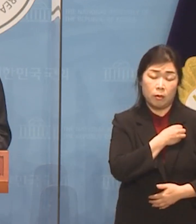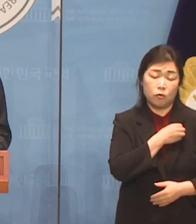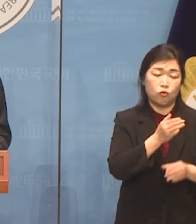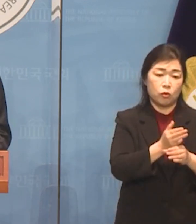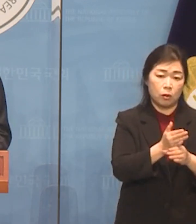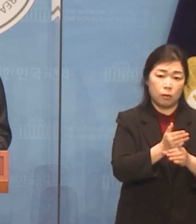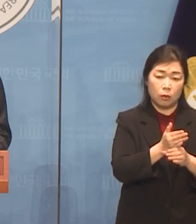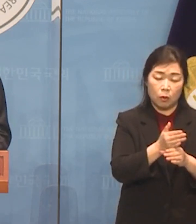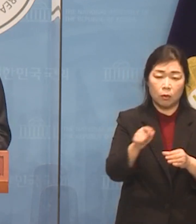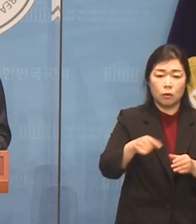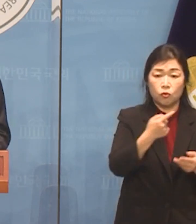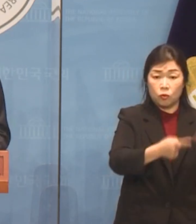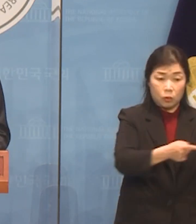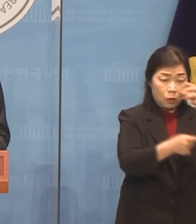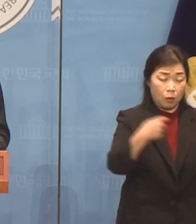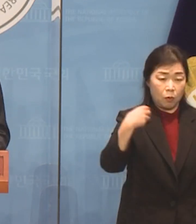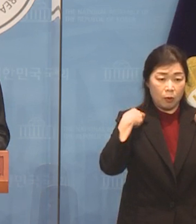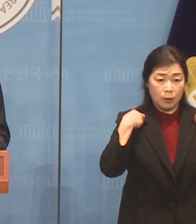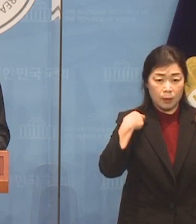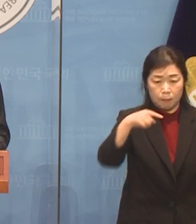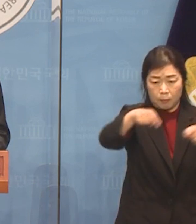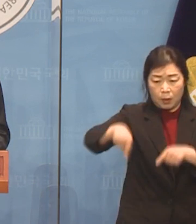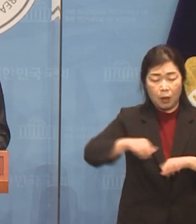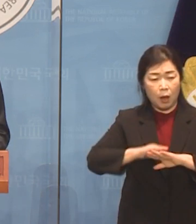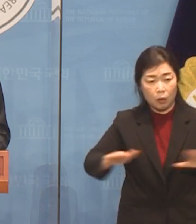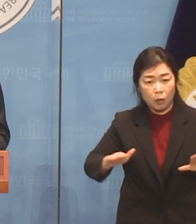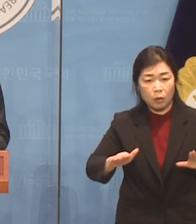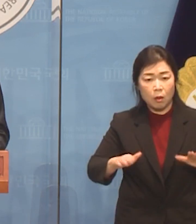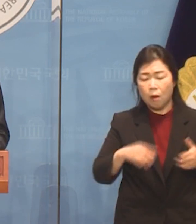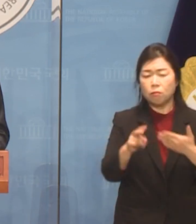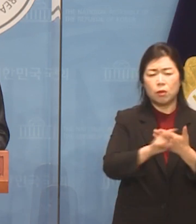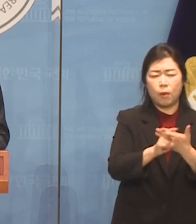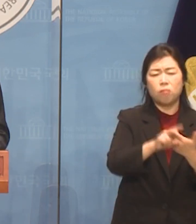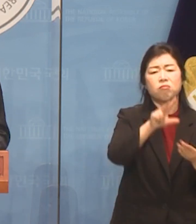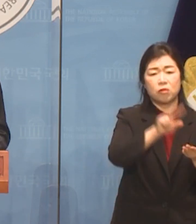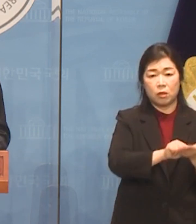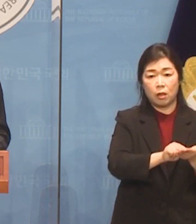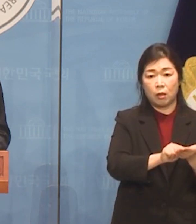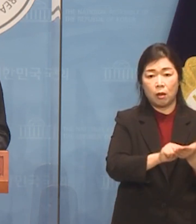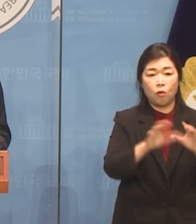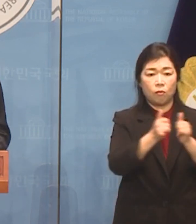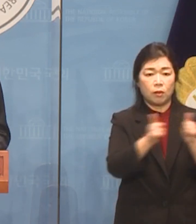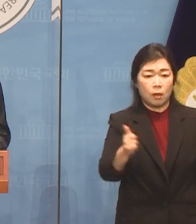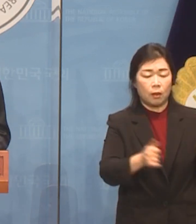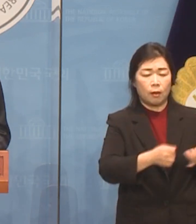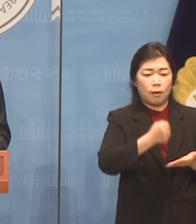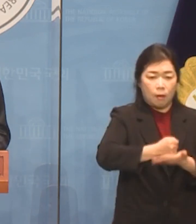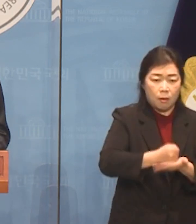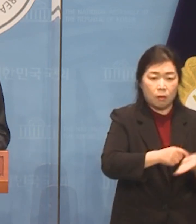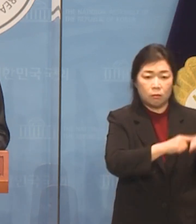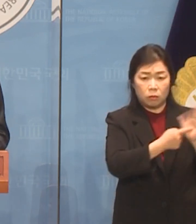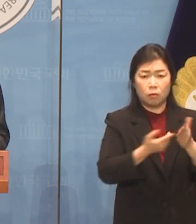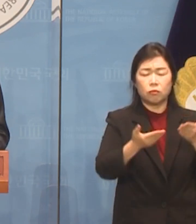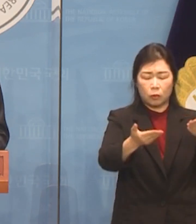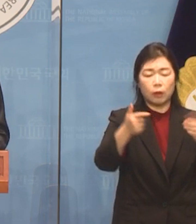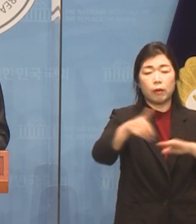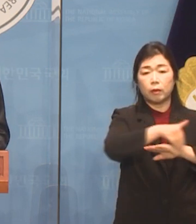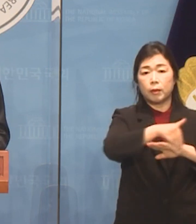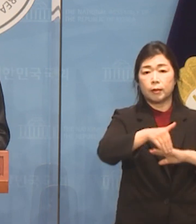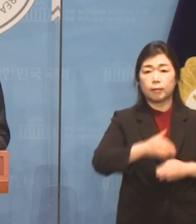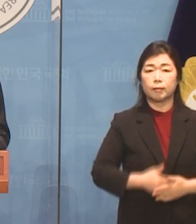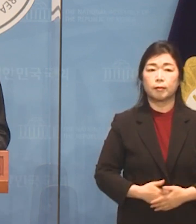정권 제3자 변제 강제동은 해법에 부당함을 국민들께 강 호소할 것입니다